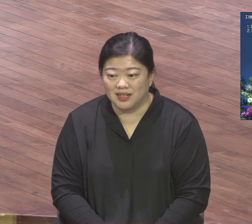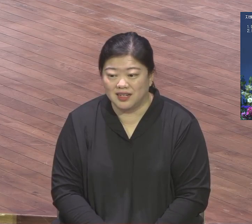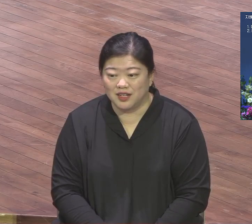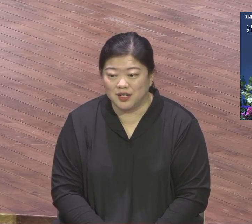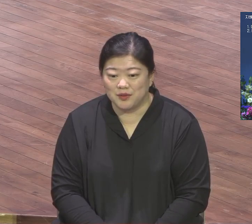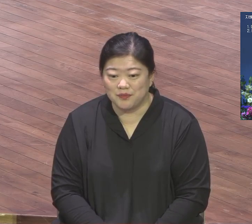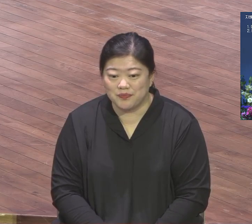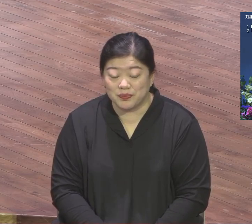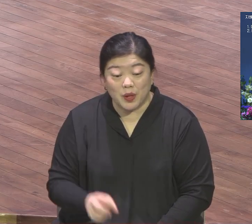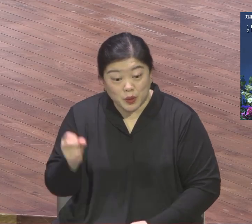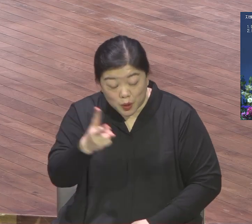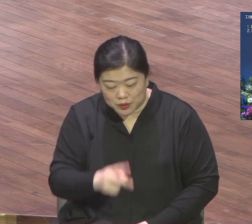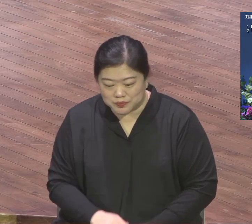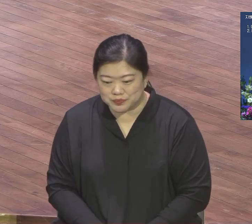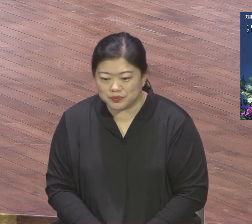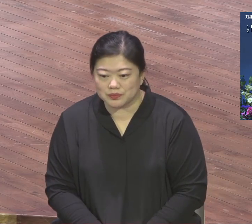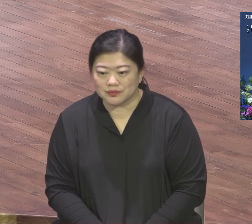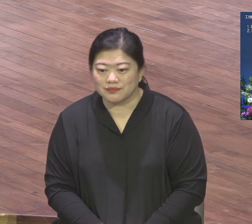남 핑계됩니다.